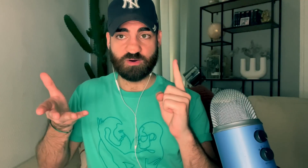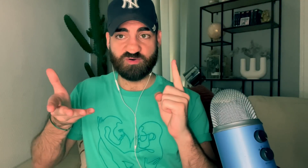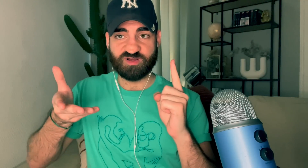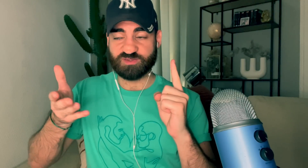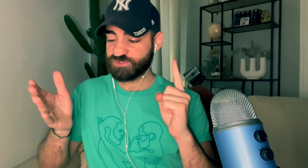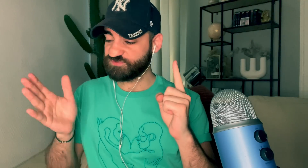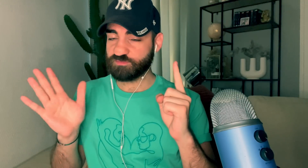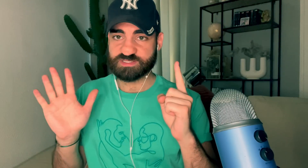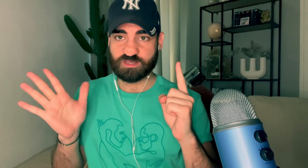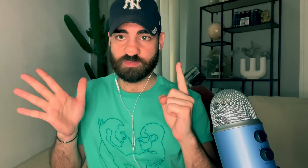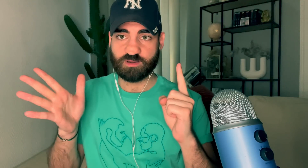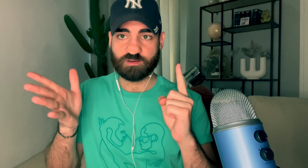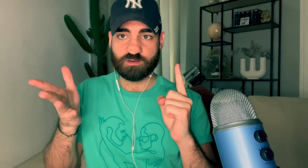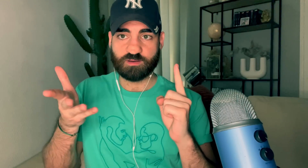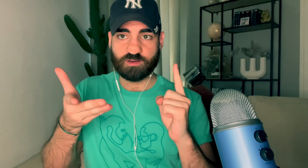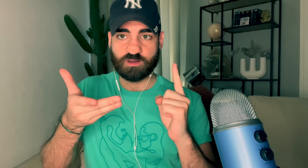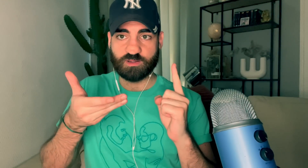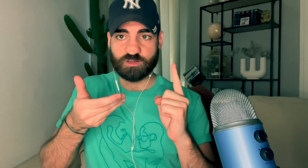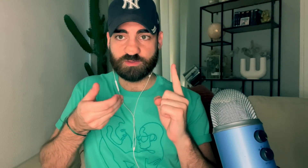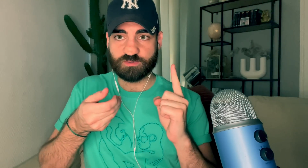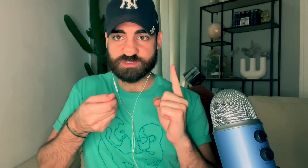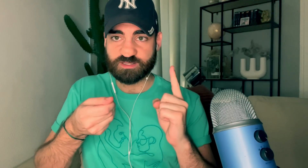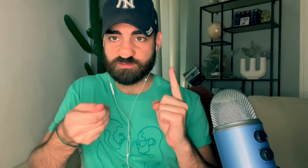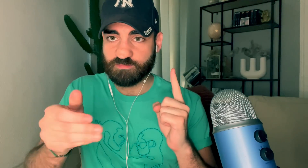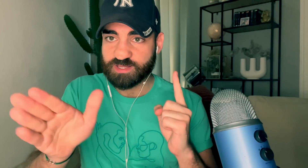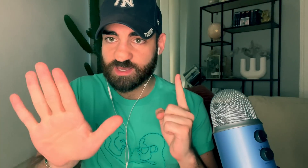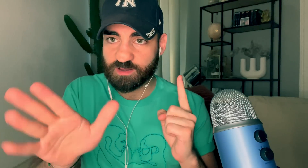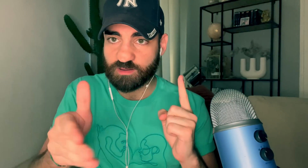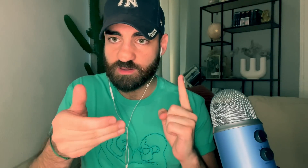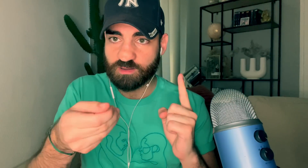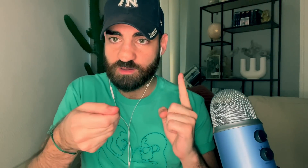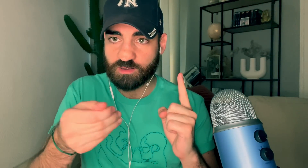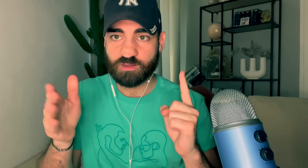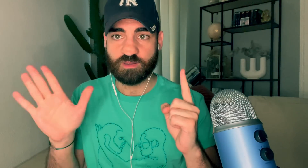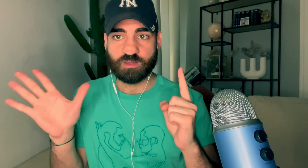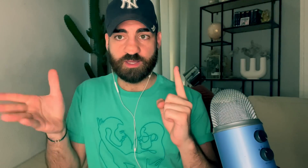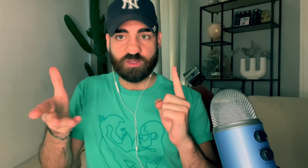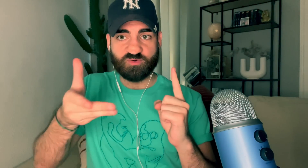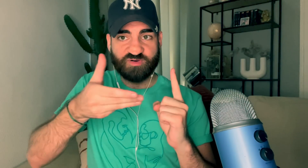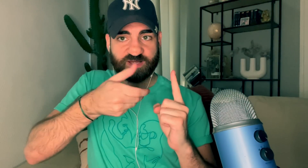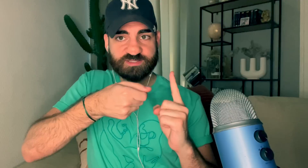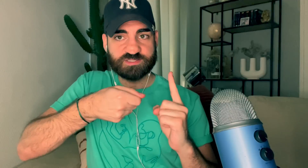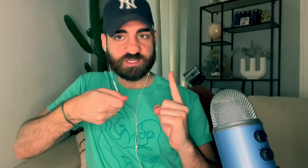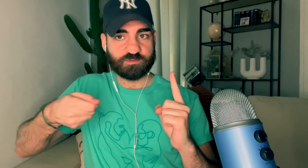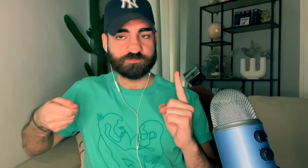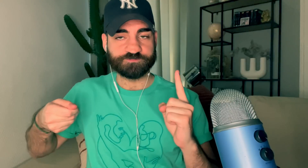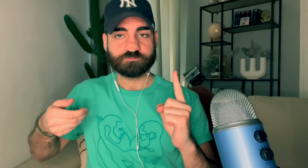va transformer sa main de cette manière. Et on va tirer.